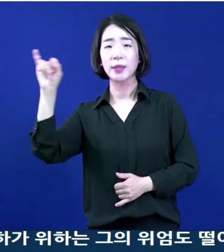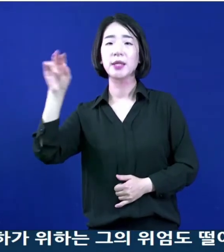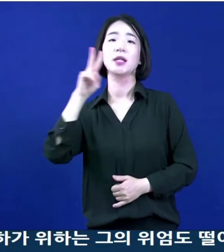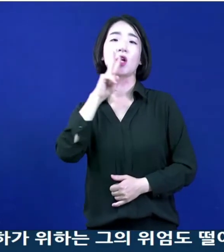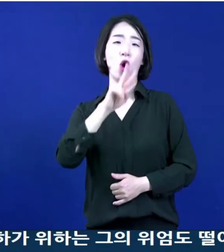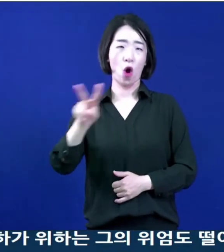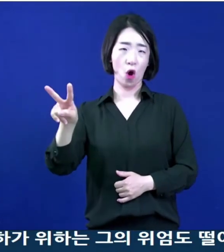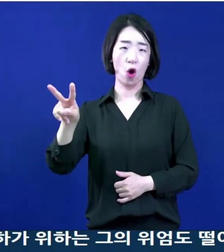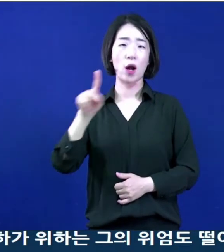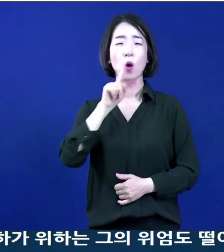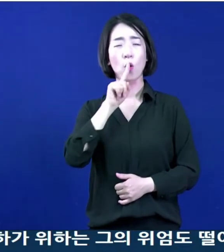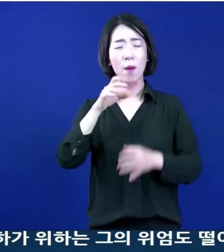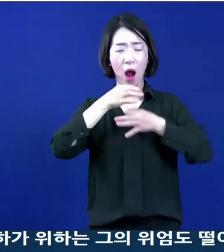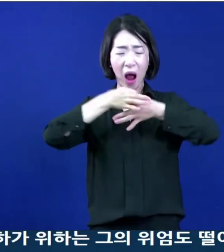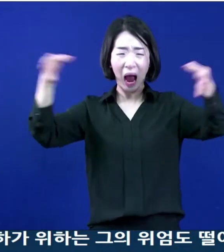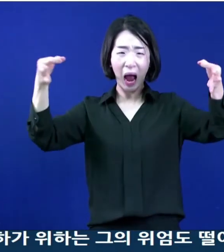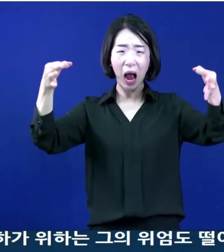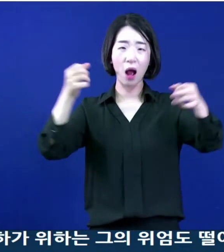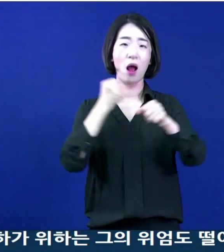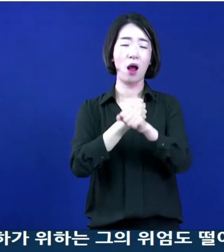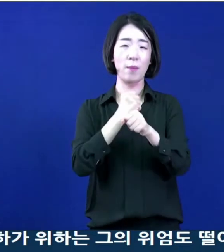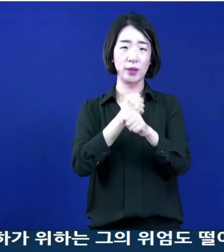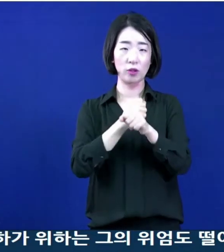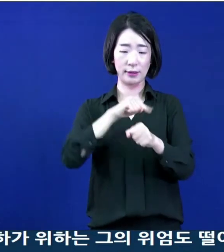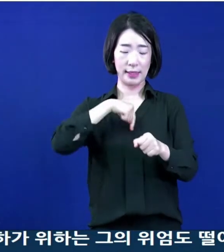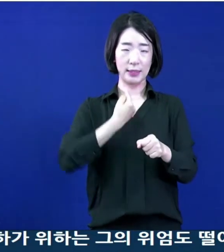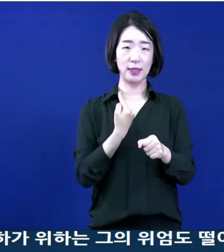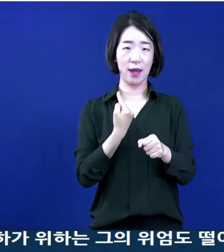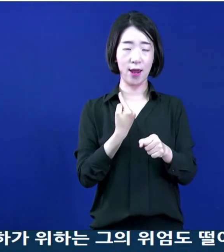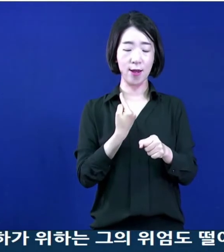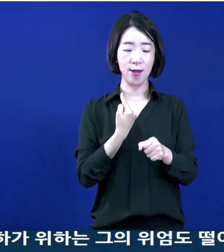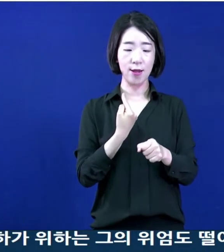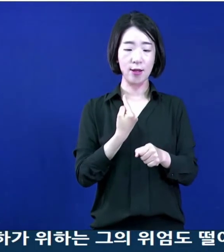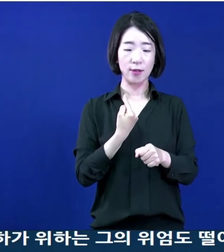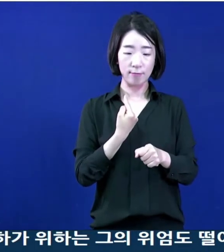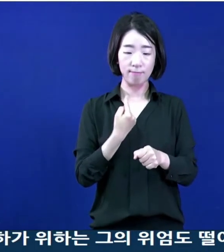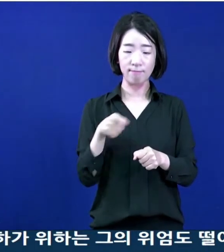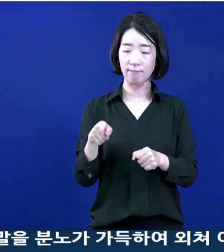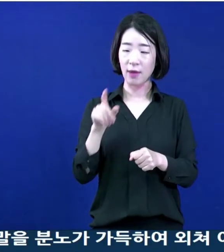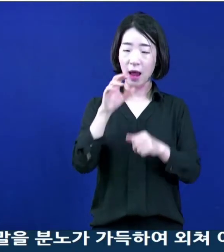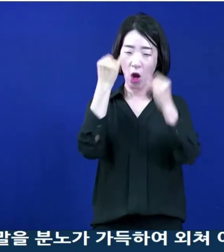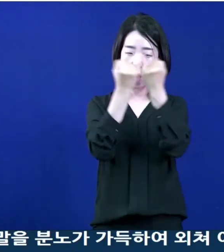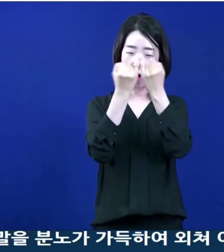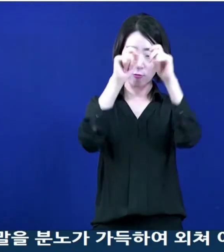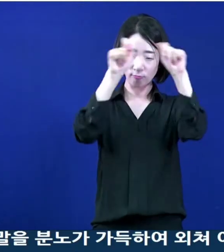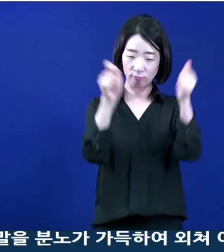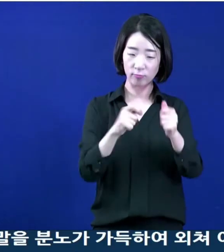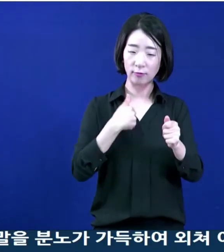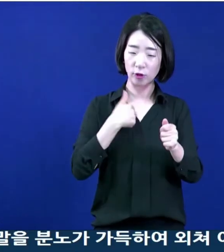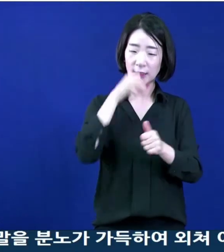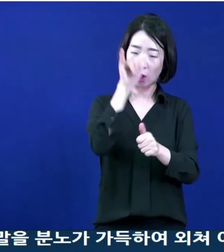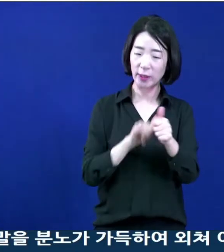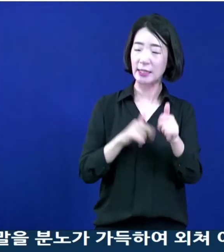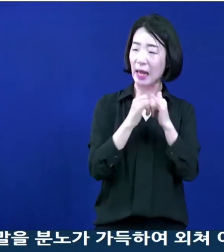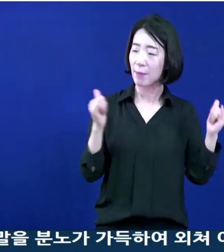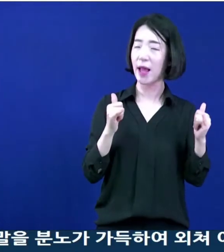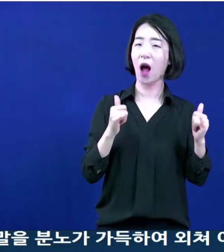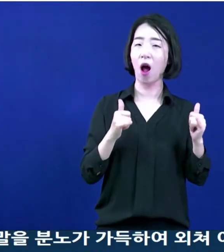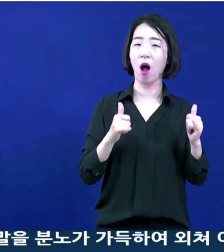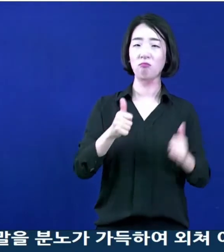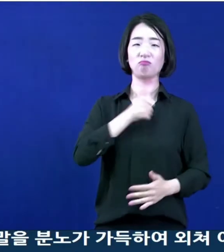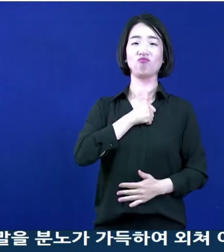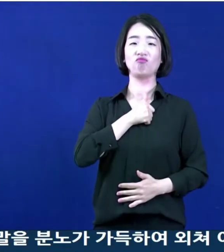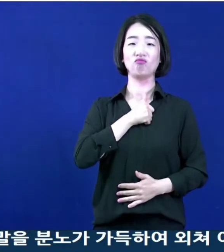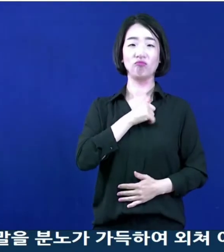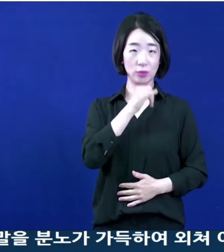보면 됩니다. 이거 외치면서 이들은 자신들의 결의를 다진 거죠. 우리가 아데미를 섬기는 사람이다라는 자신들의